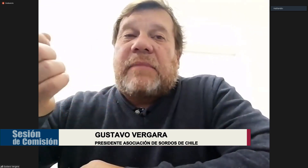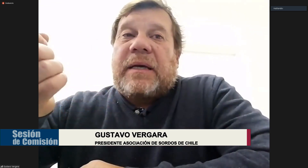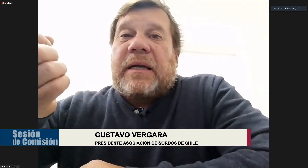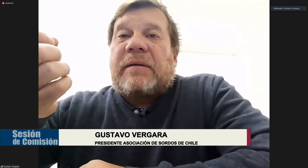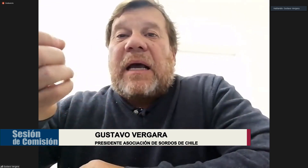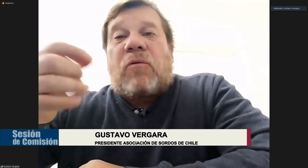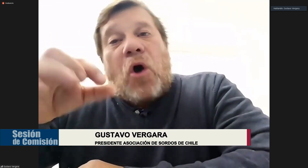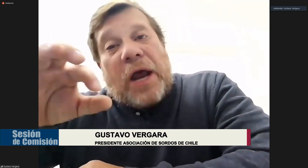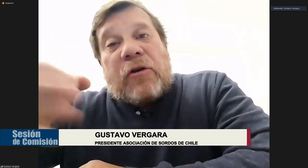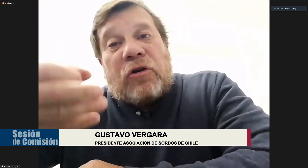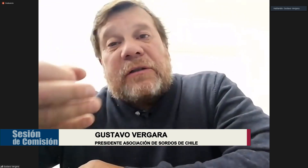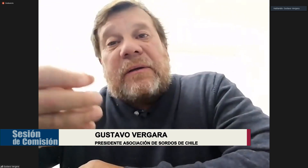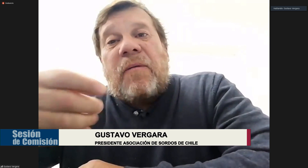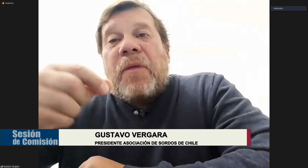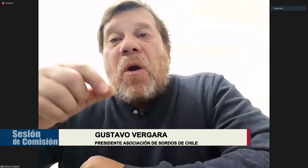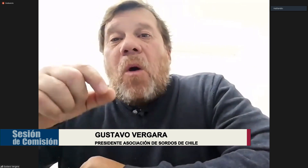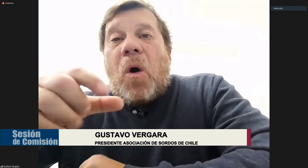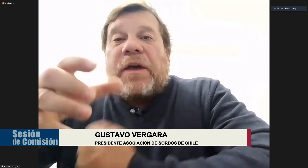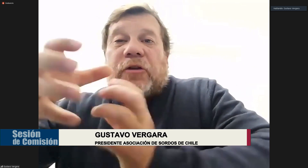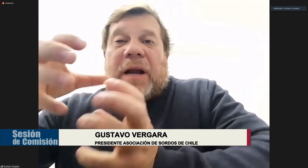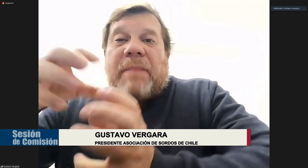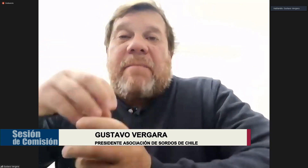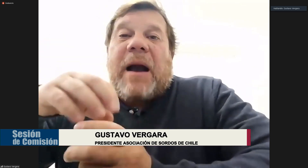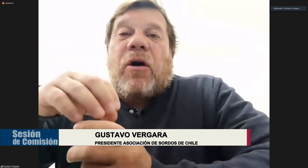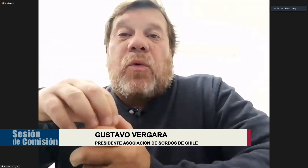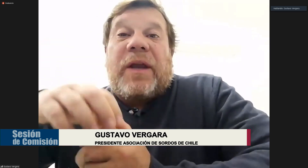en colegios o dentro de la misma comunidad.